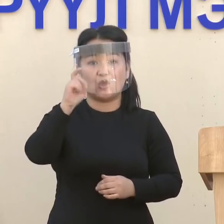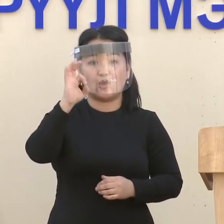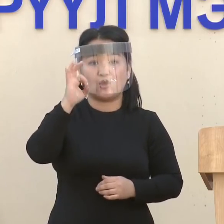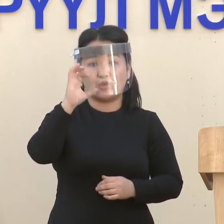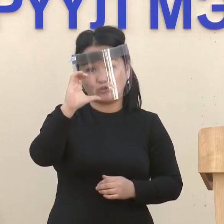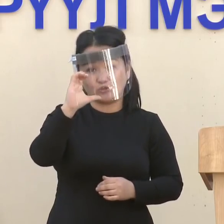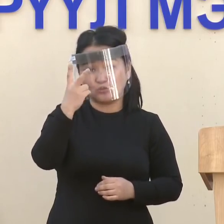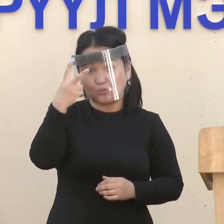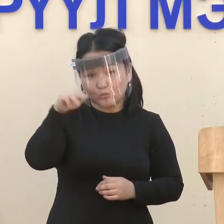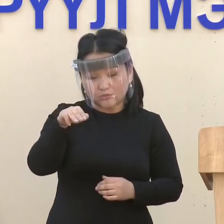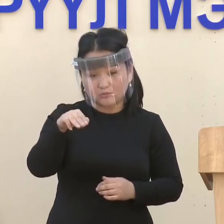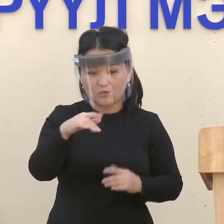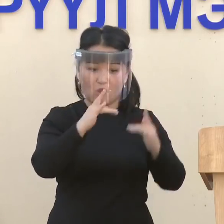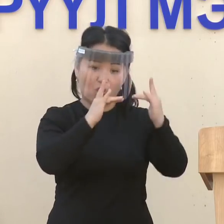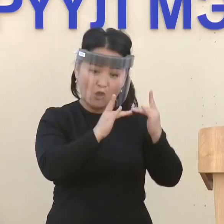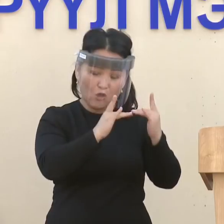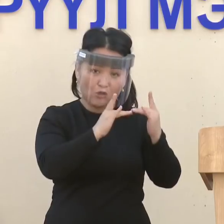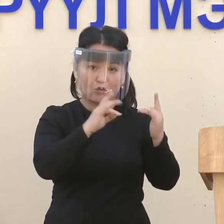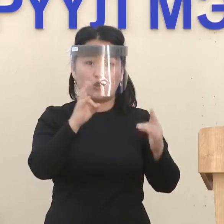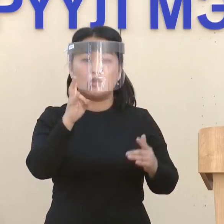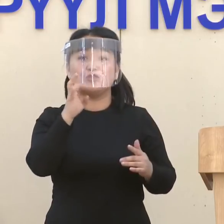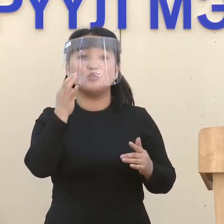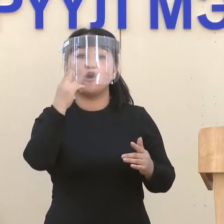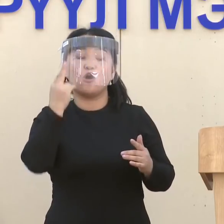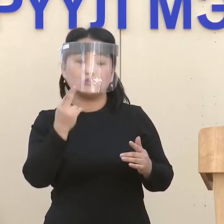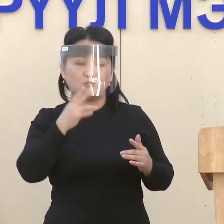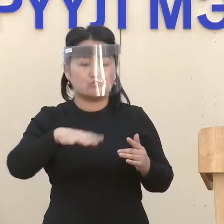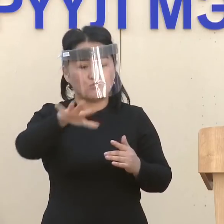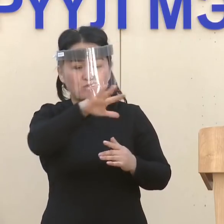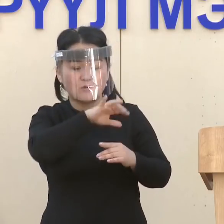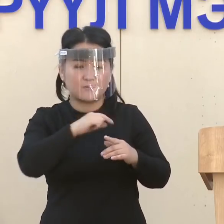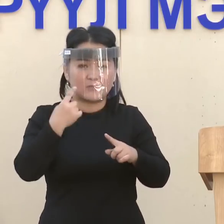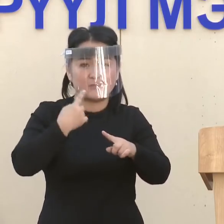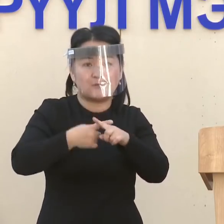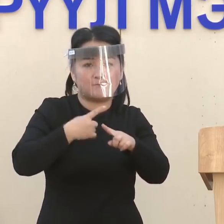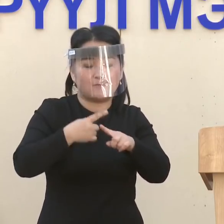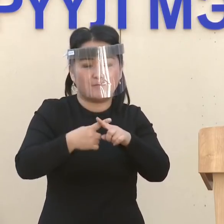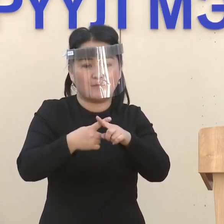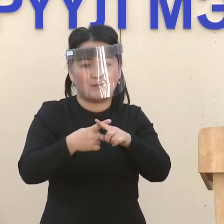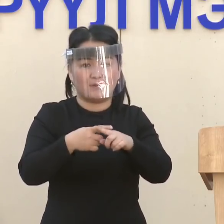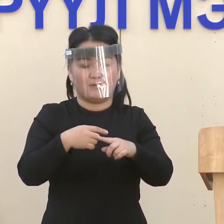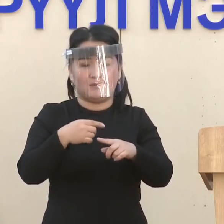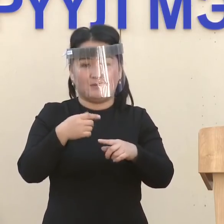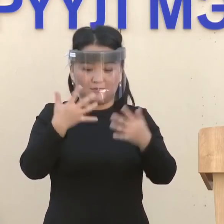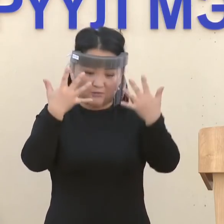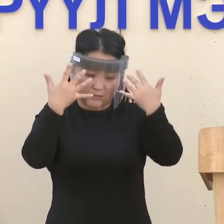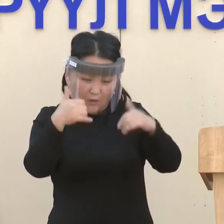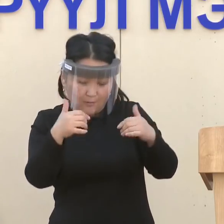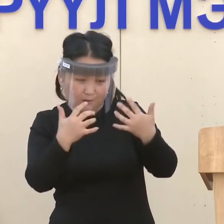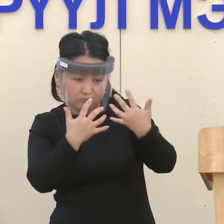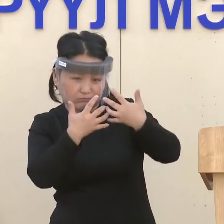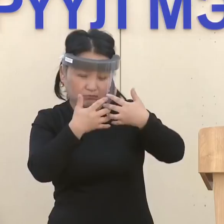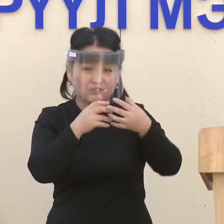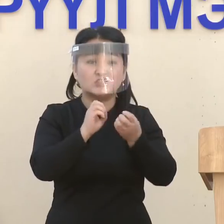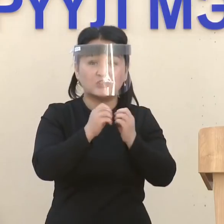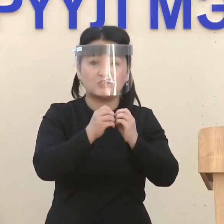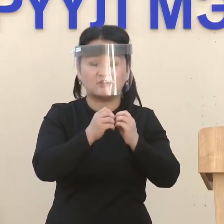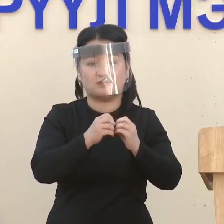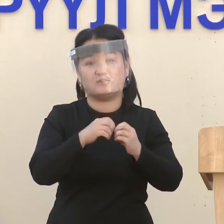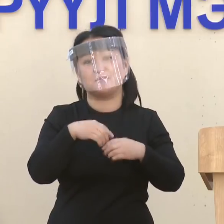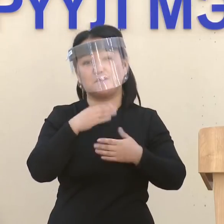ор нөөцийг бол нэмэгдүүлэх зорилгоор ийм давхар зохион байгуулалт хийж байгаа гэдгийг та бүхэн тэ